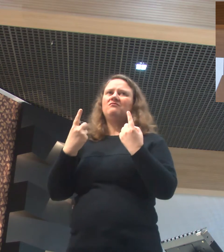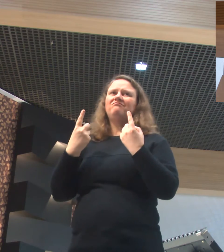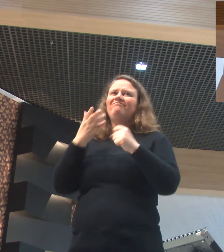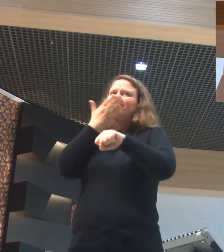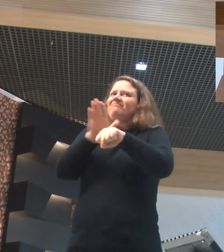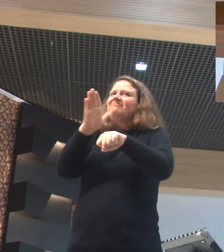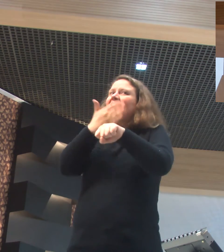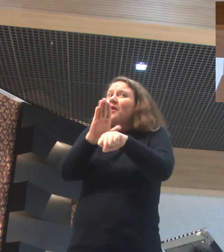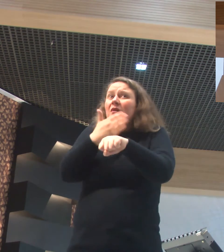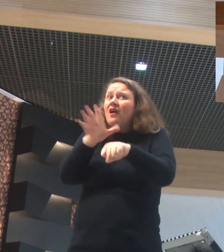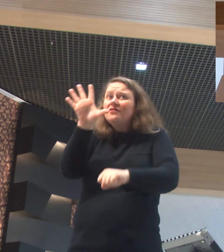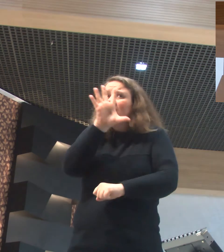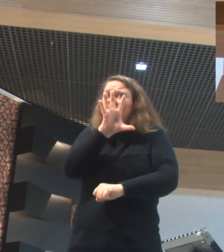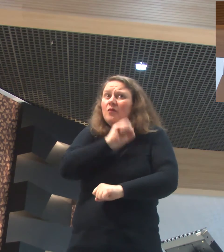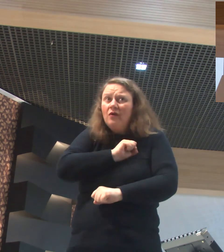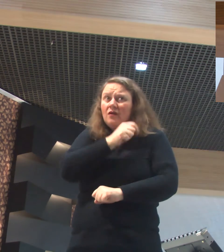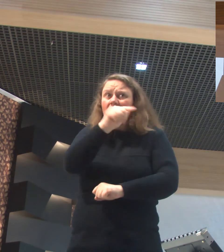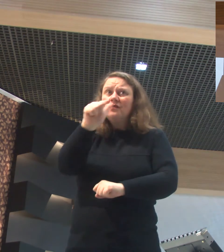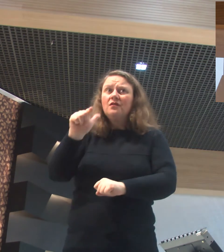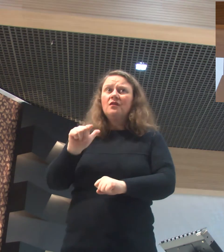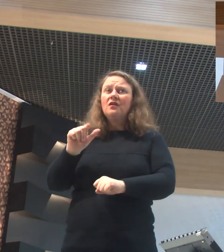isso. Por isso Jesus os chamou de